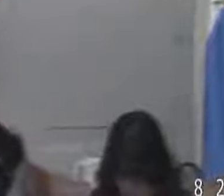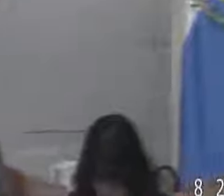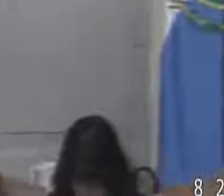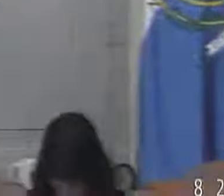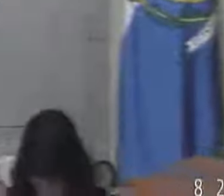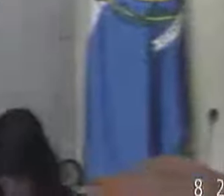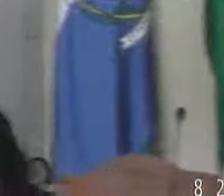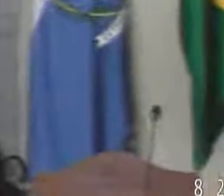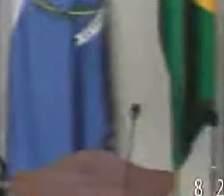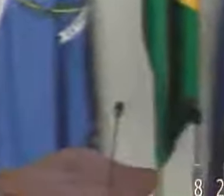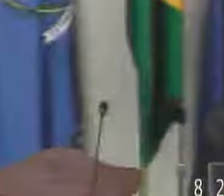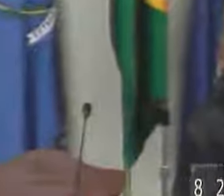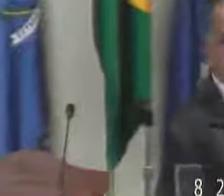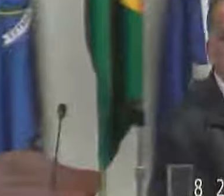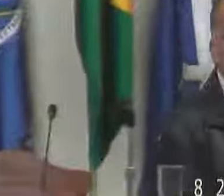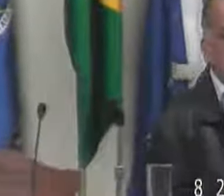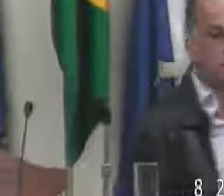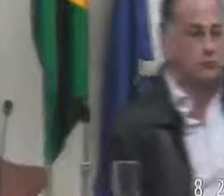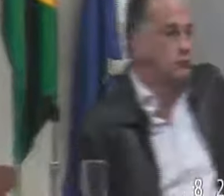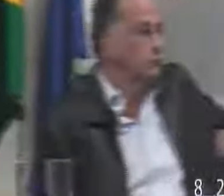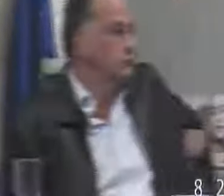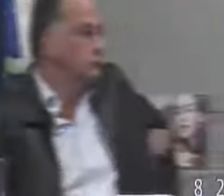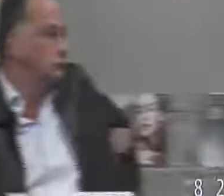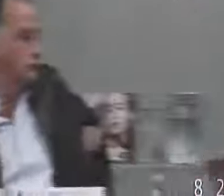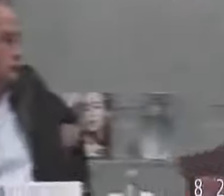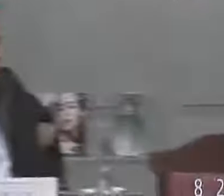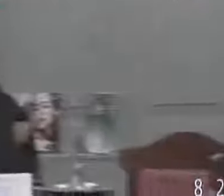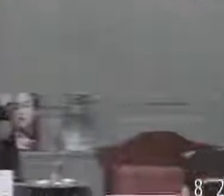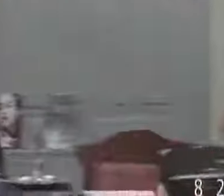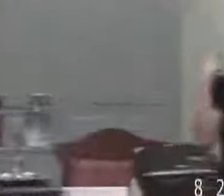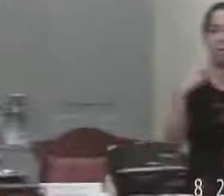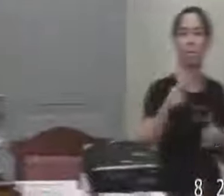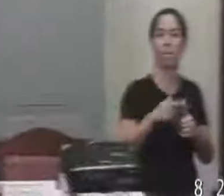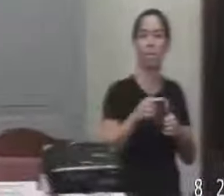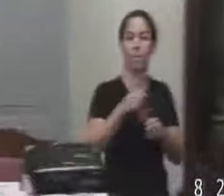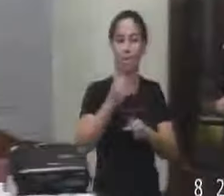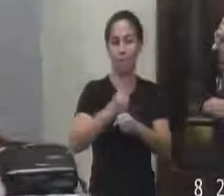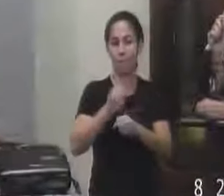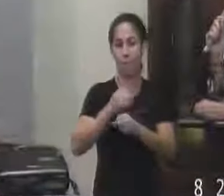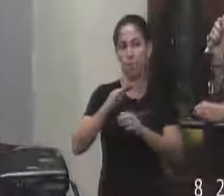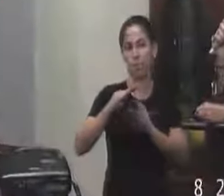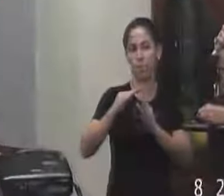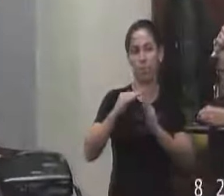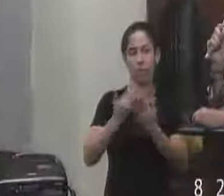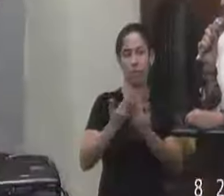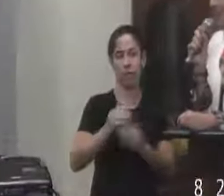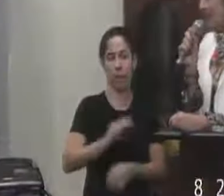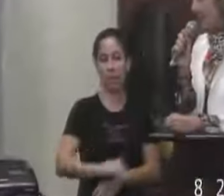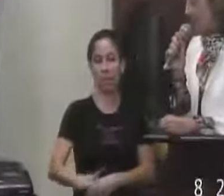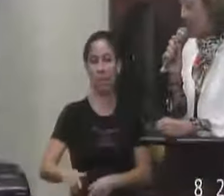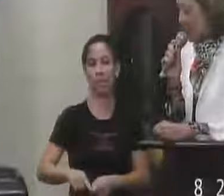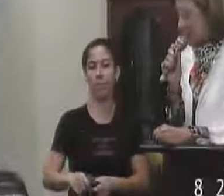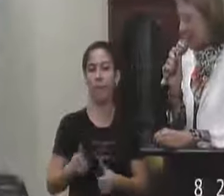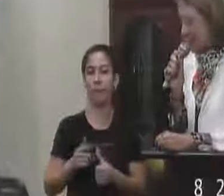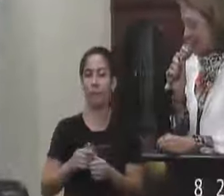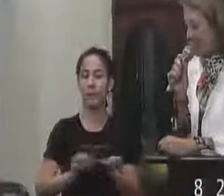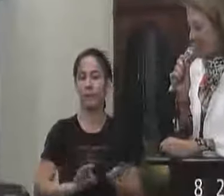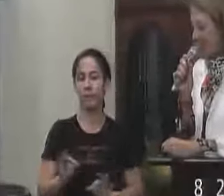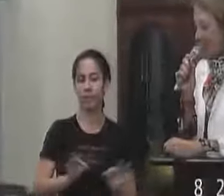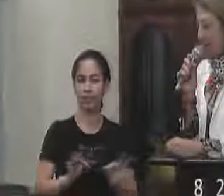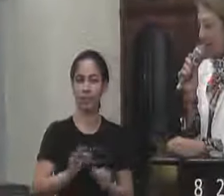obrigada vereador primeiro sobre a nossa obra lá da creche foi o primeiro projeto